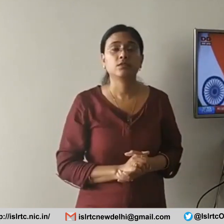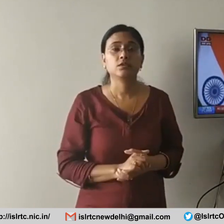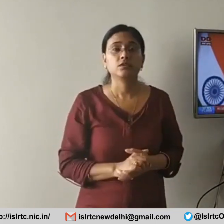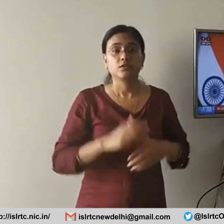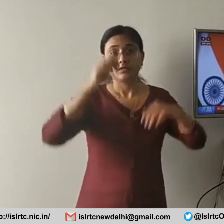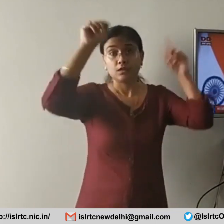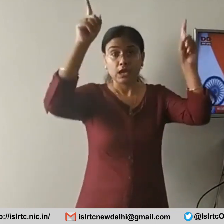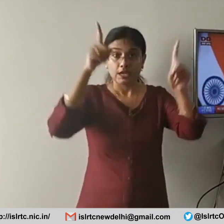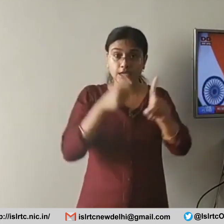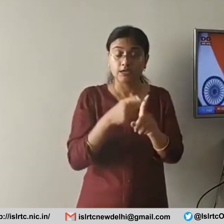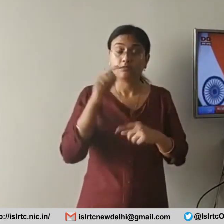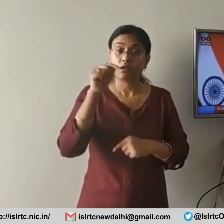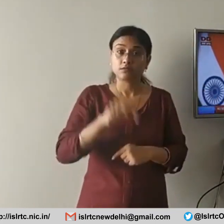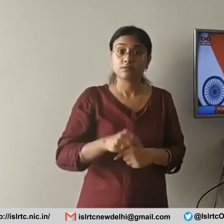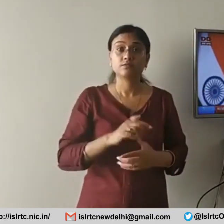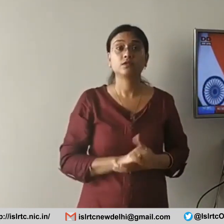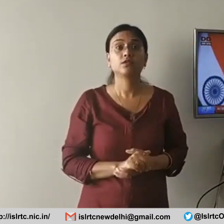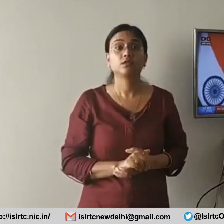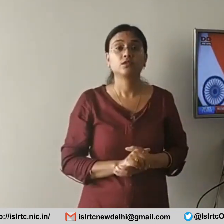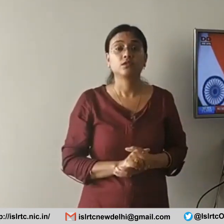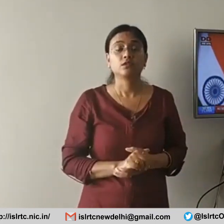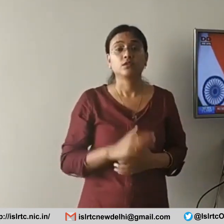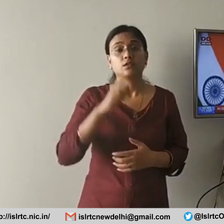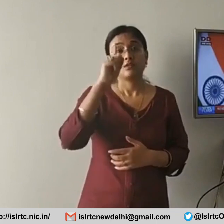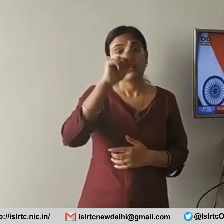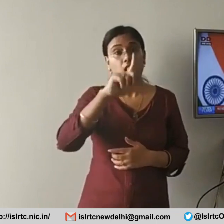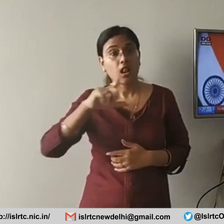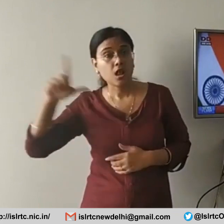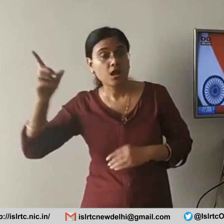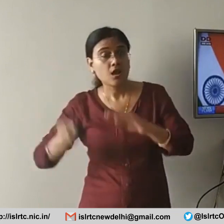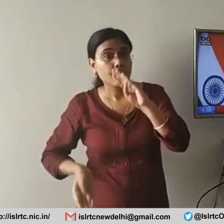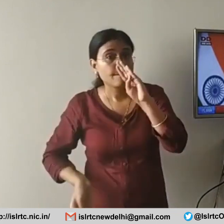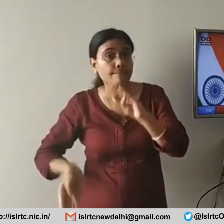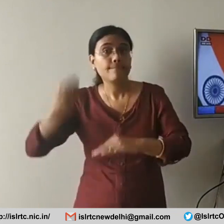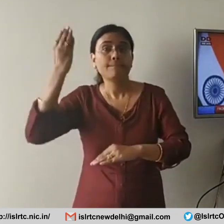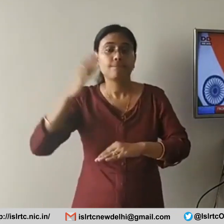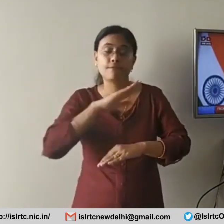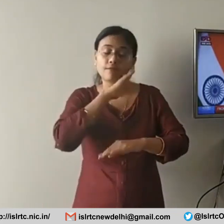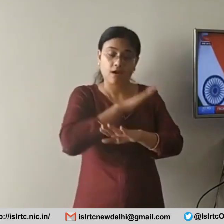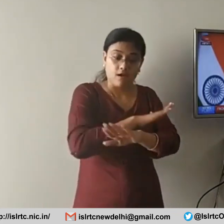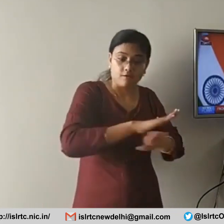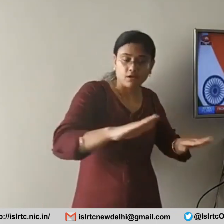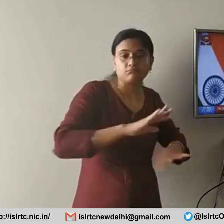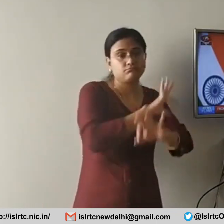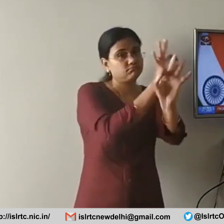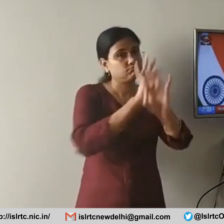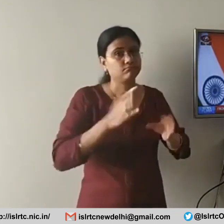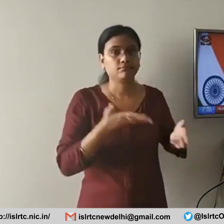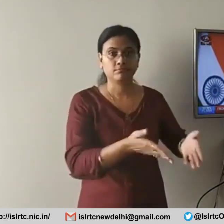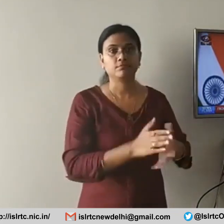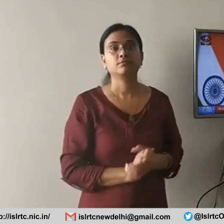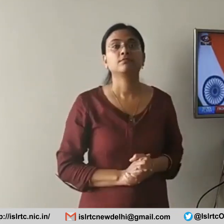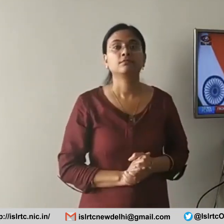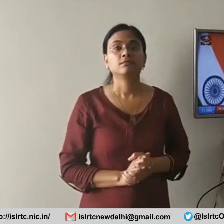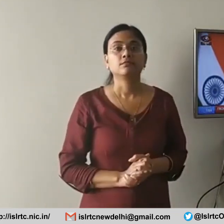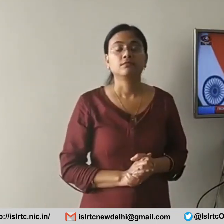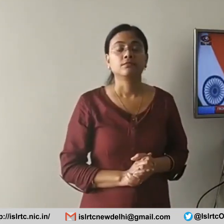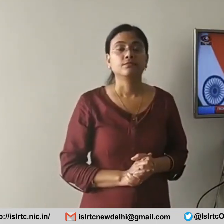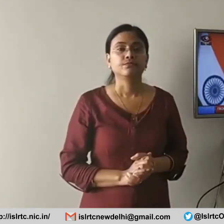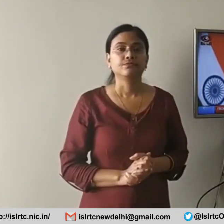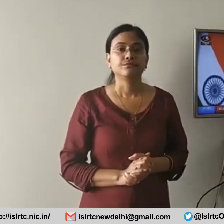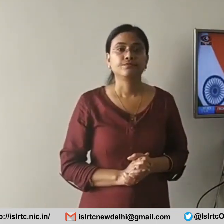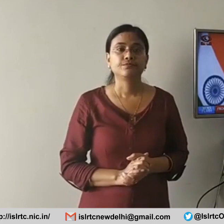भारत में आज हम 1 लाख से अधिक बेड्स की व्यवस्था कर चुके हैं। इतना ही